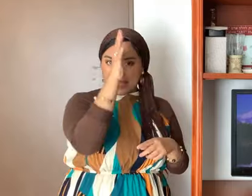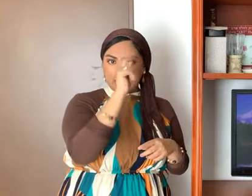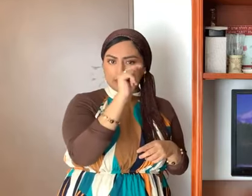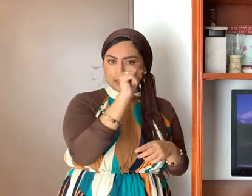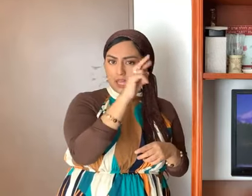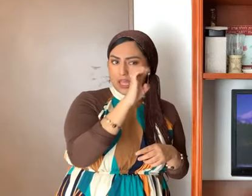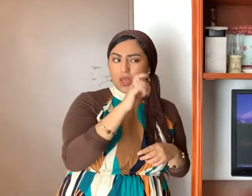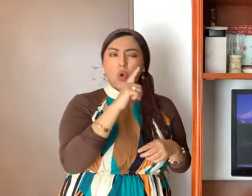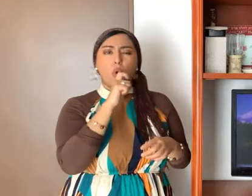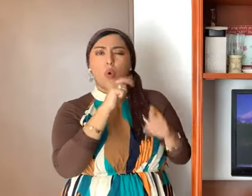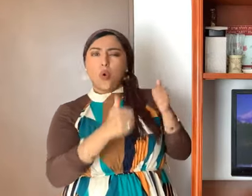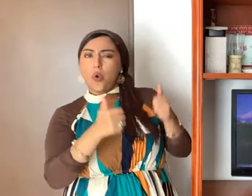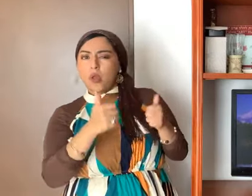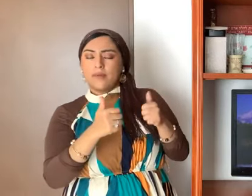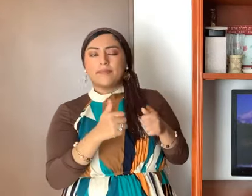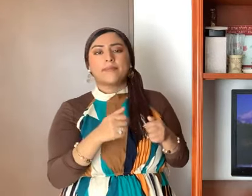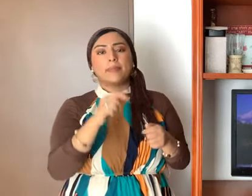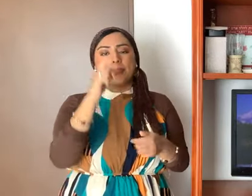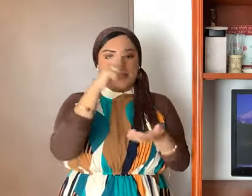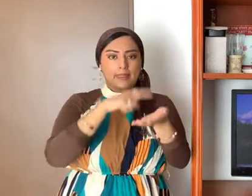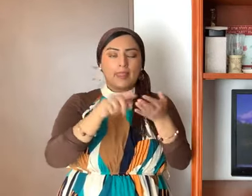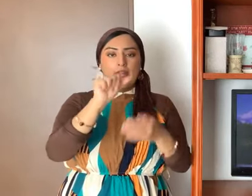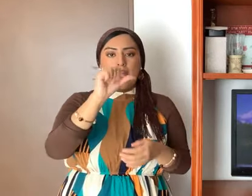quién? Hechos 7,